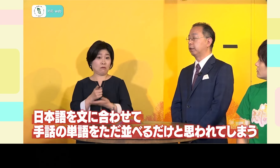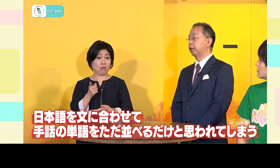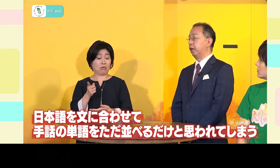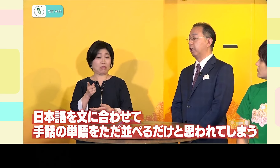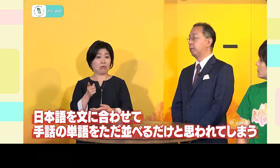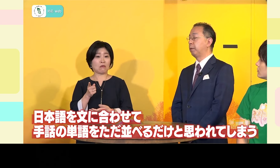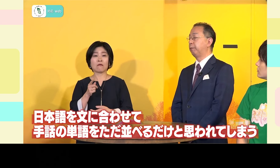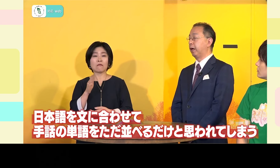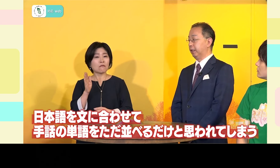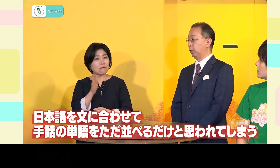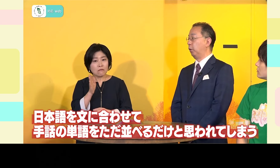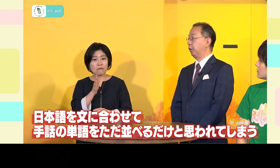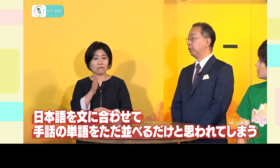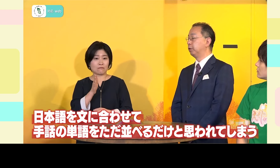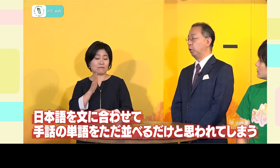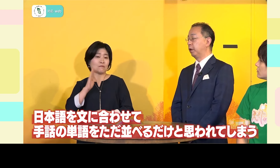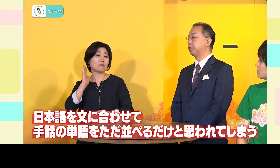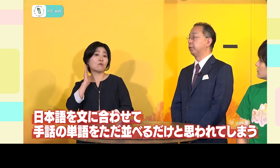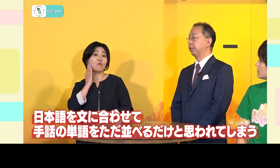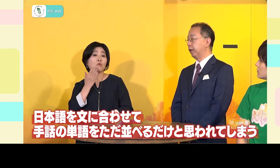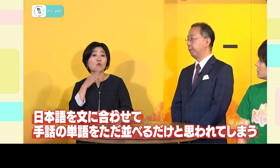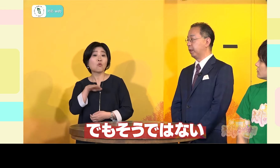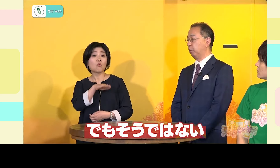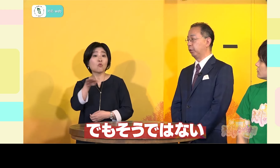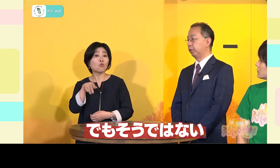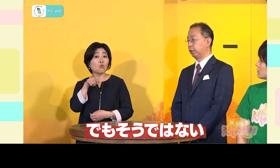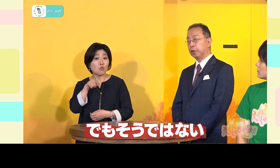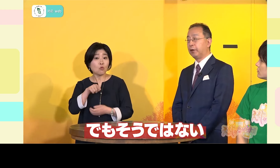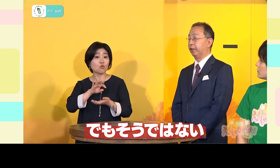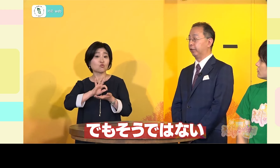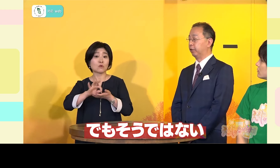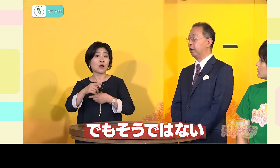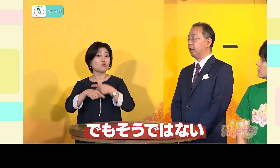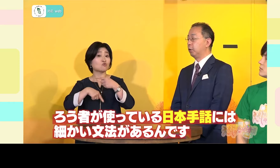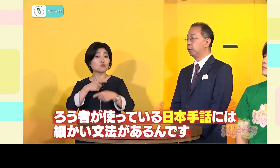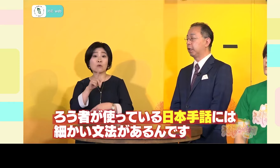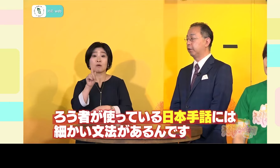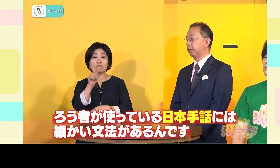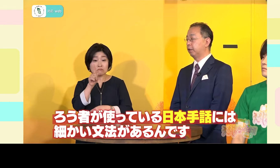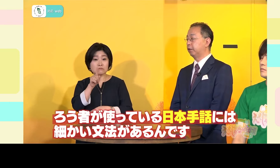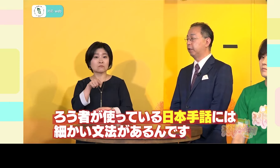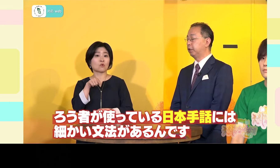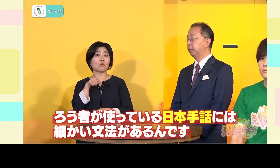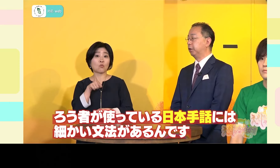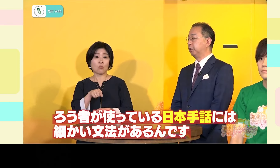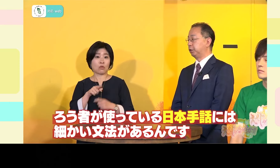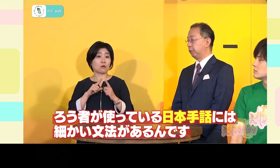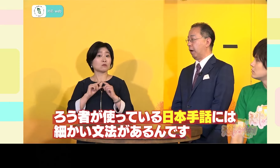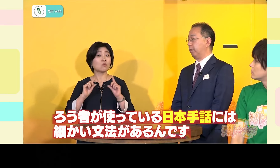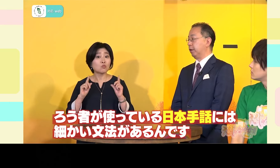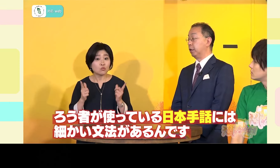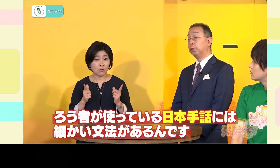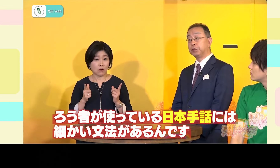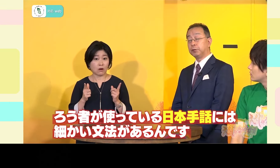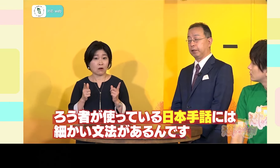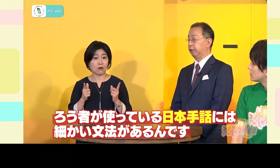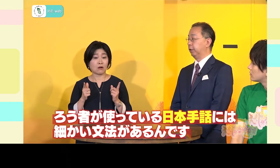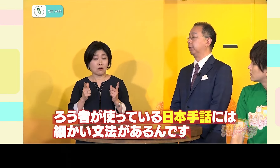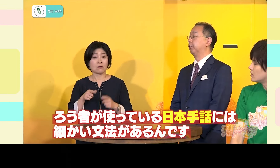ただ並べればいいというふうに思われちゃうんですね。でもそうではないんです。ろう者が使っている手話、日本手話っていうんですけ